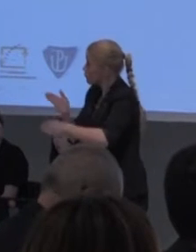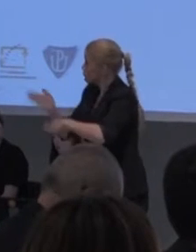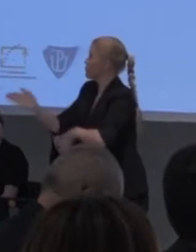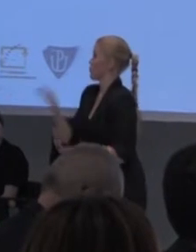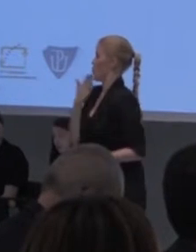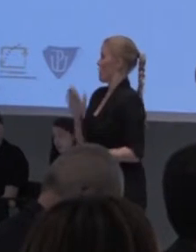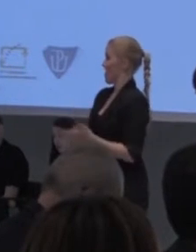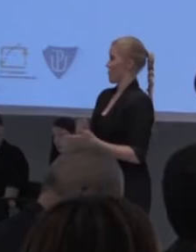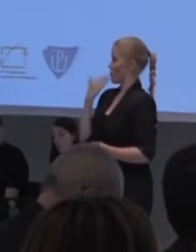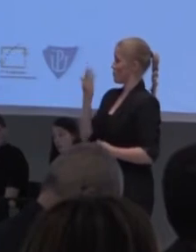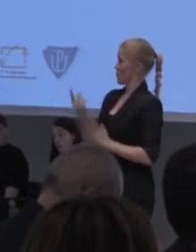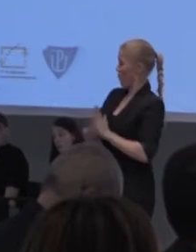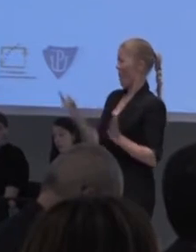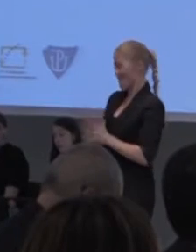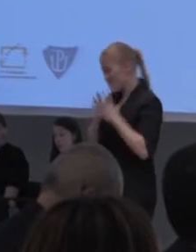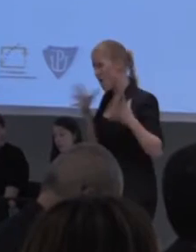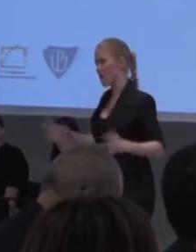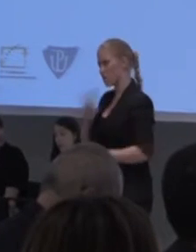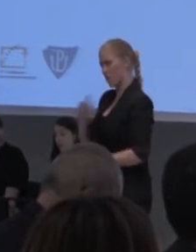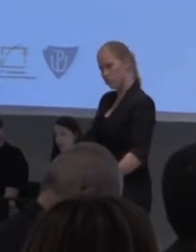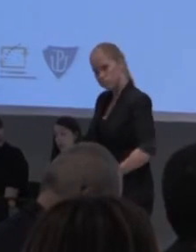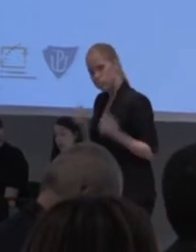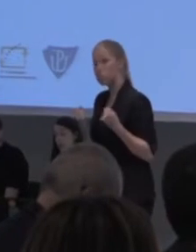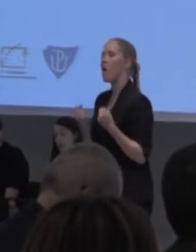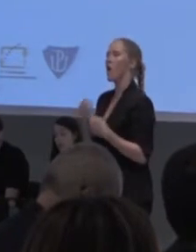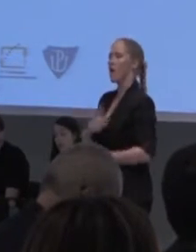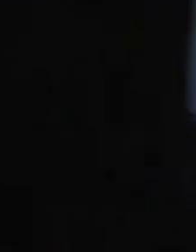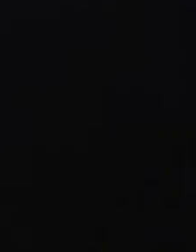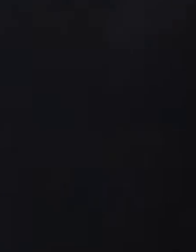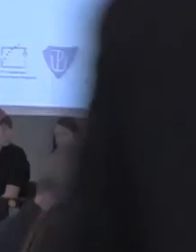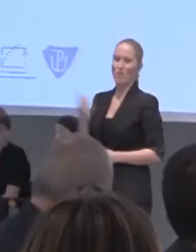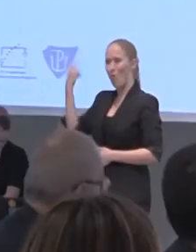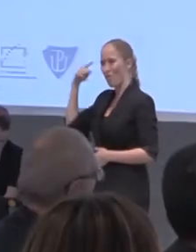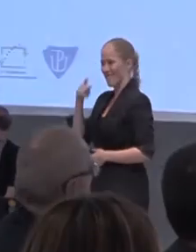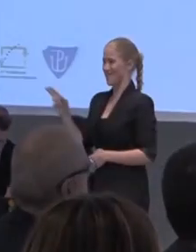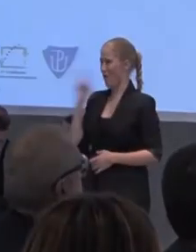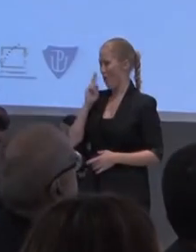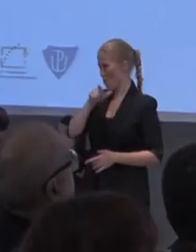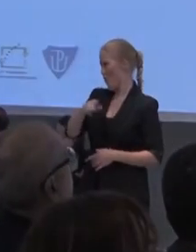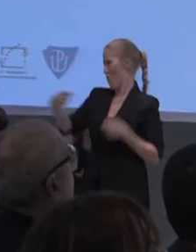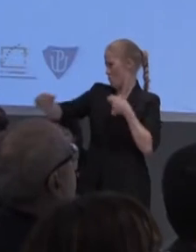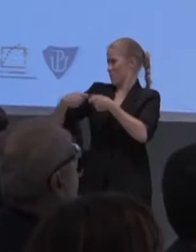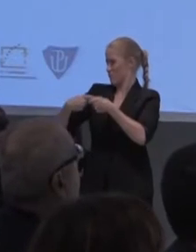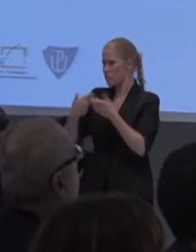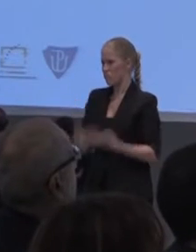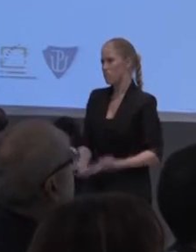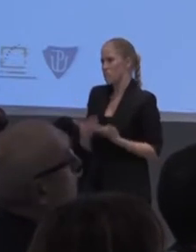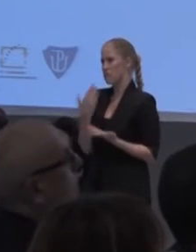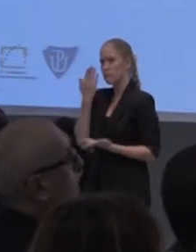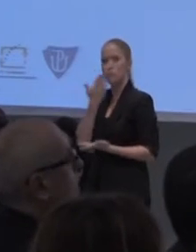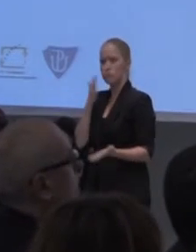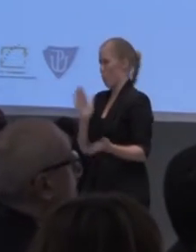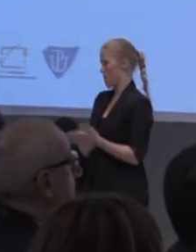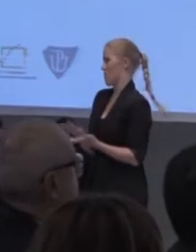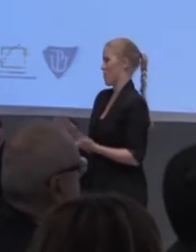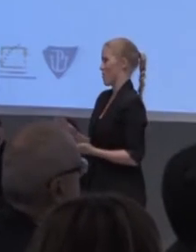trochu podobné. Ten úkol byl veliký a já jsem moc rád, že se nám spolu s univerzitou a dalšími podařilo ho v zásadě naplnit, a chtěl